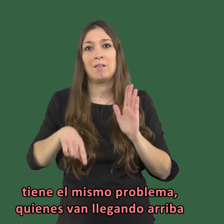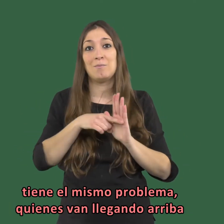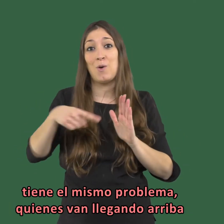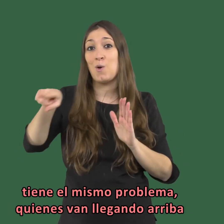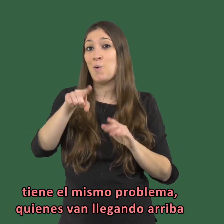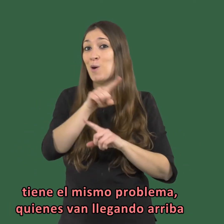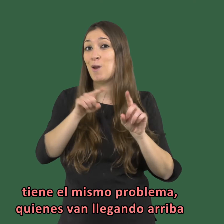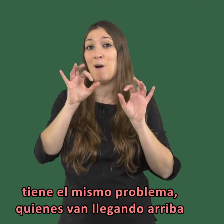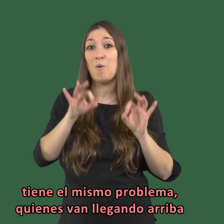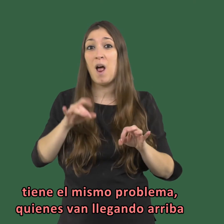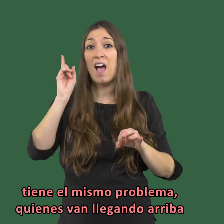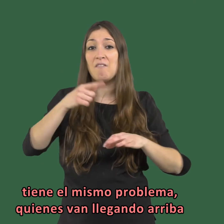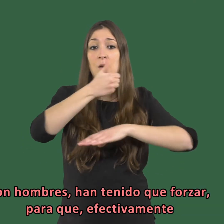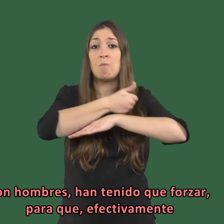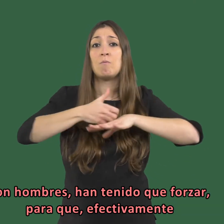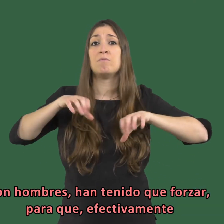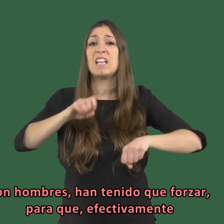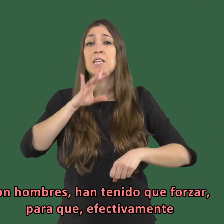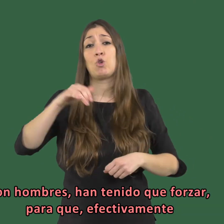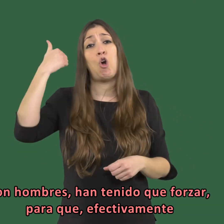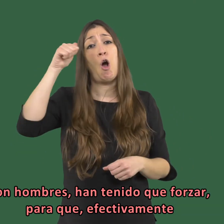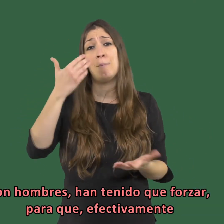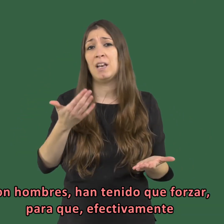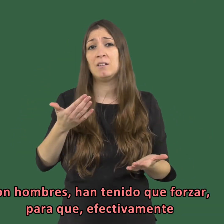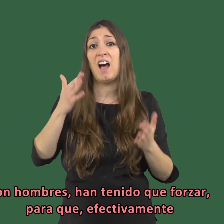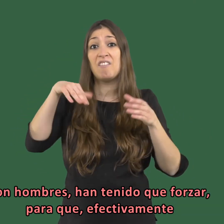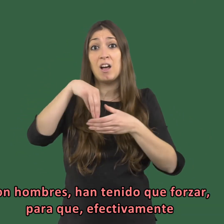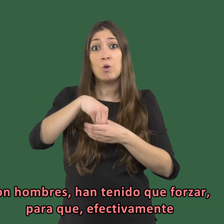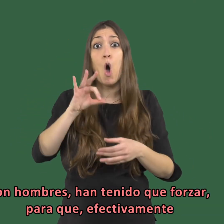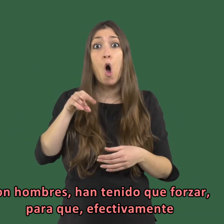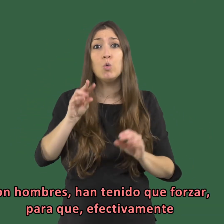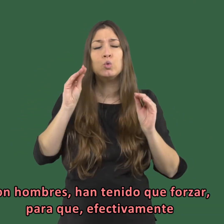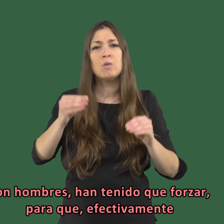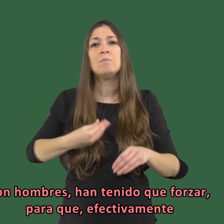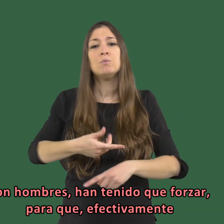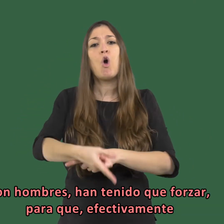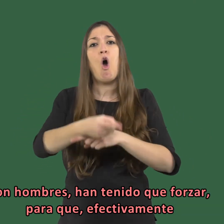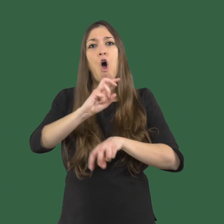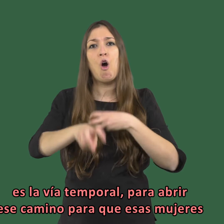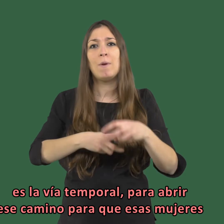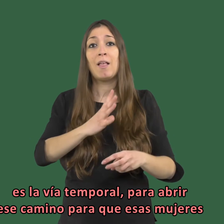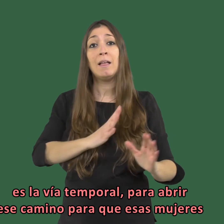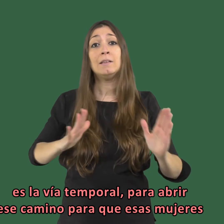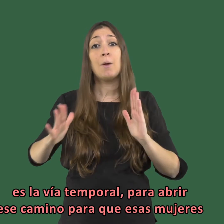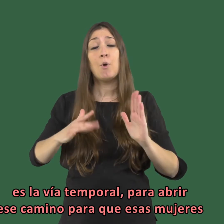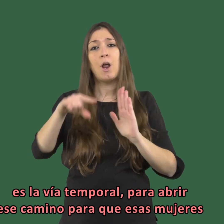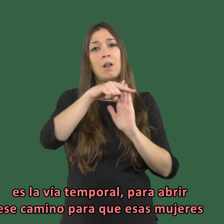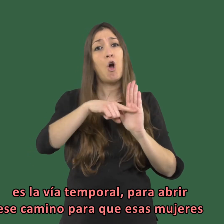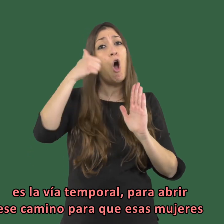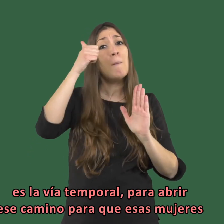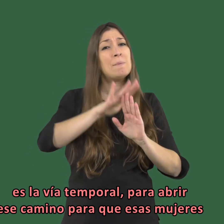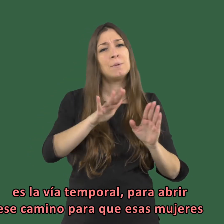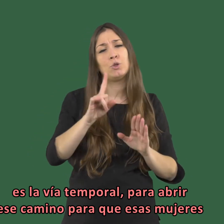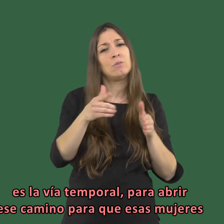tiene el mismo problema, quienes van llegando arriba son hombres. Entonces, han tenido que forzar para que efectivamente es una medida temporal, abrir